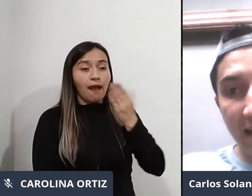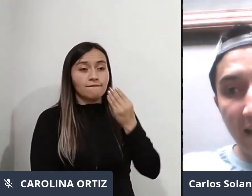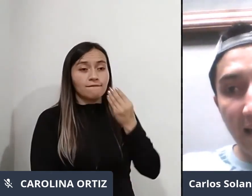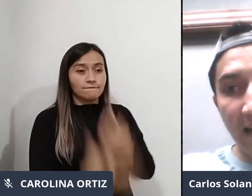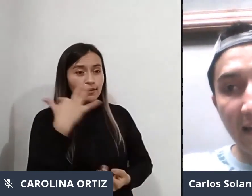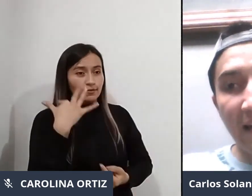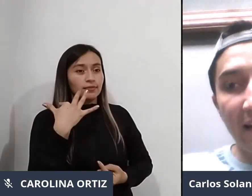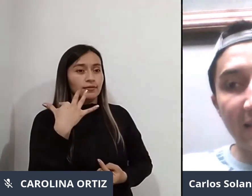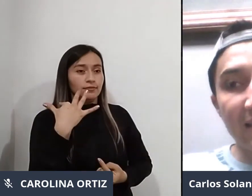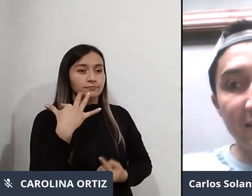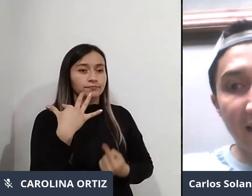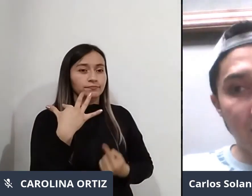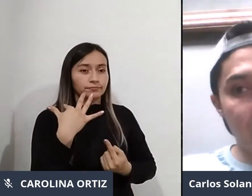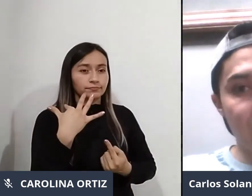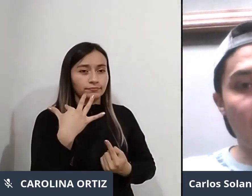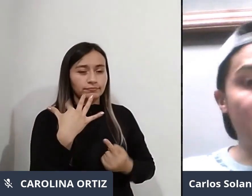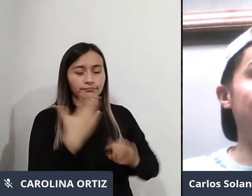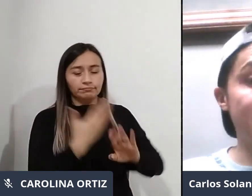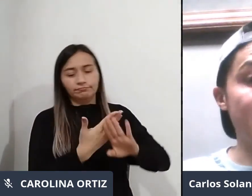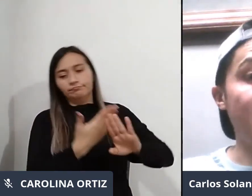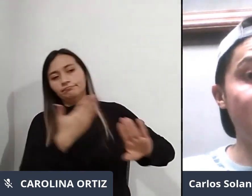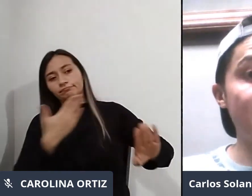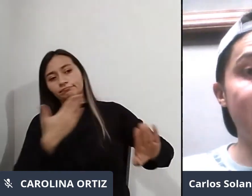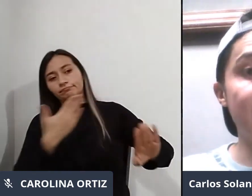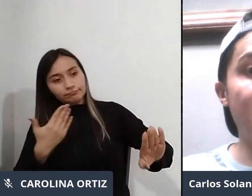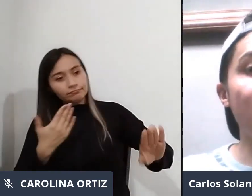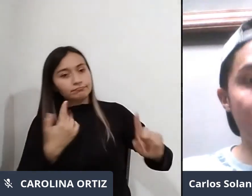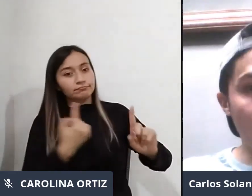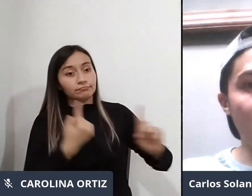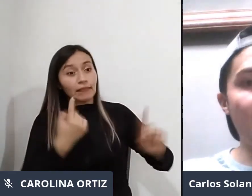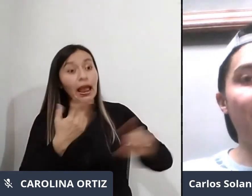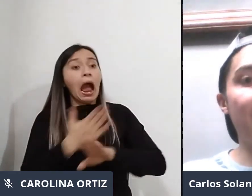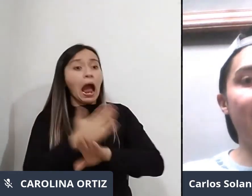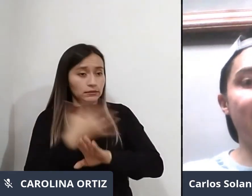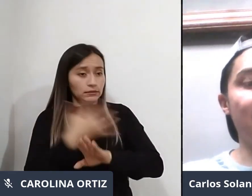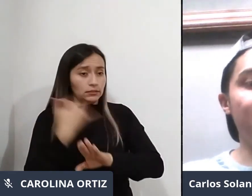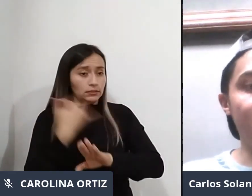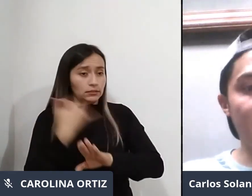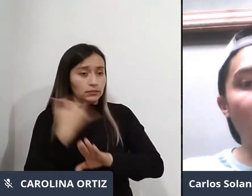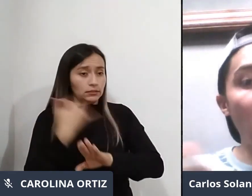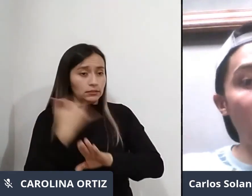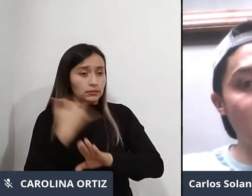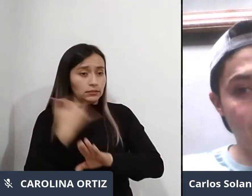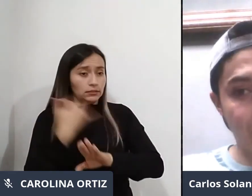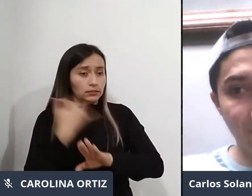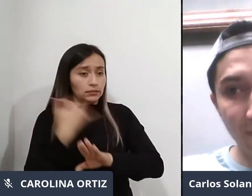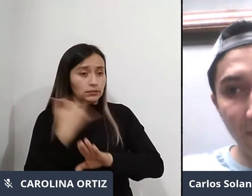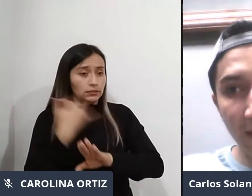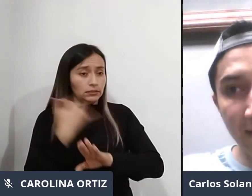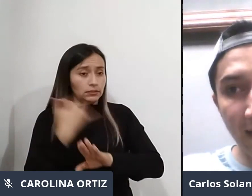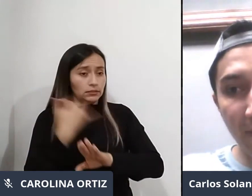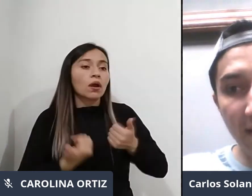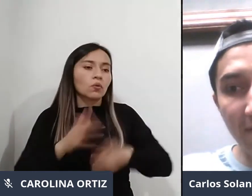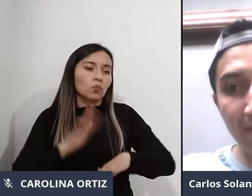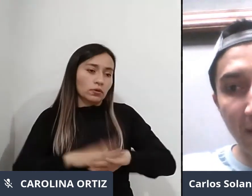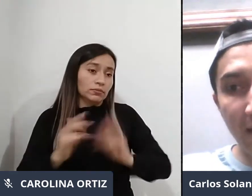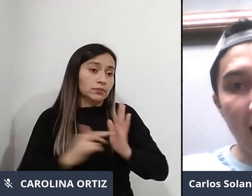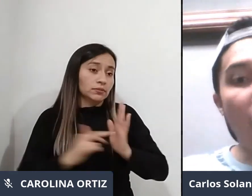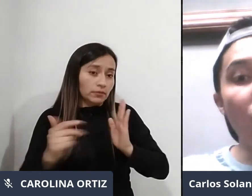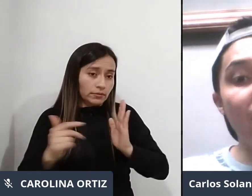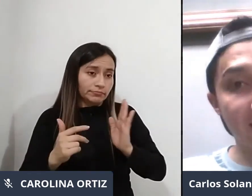distanciando, porque ya estábamos distanciados por medio de esto. que hoy lo vemos